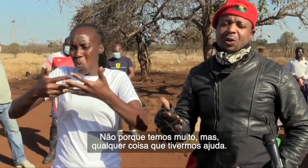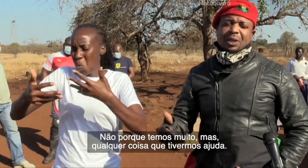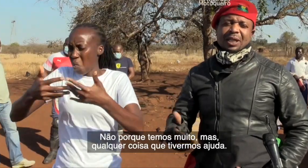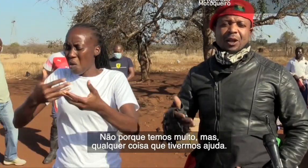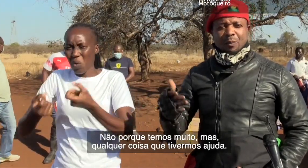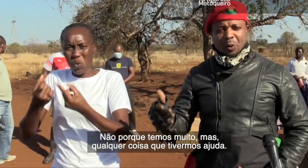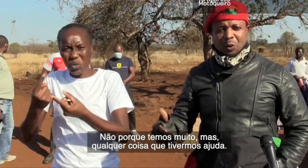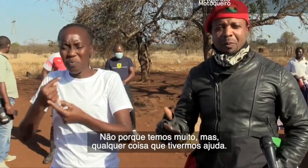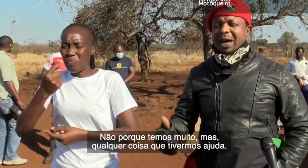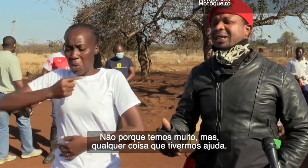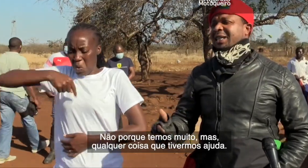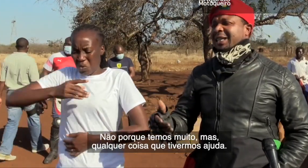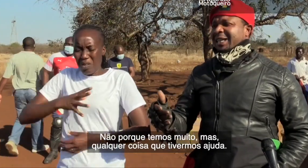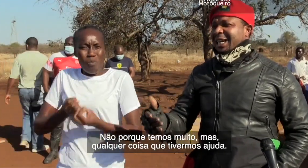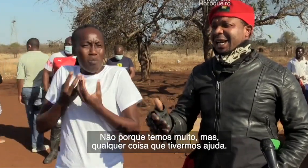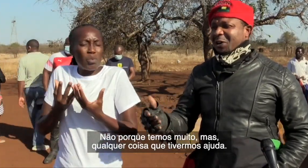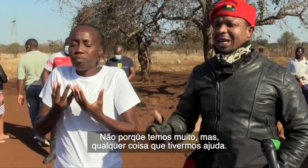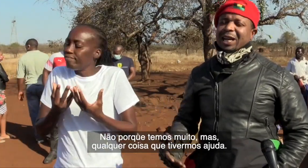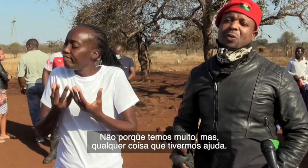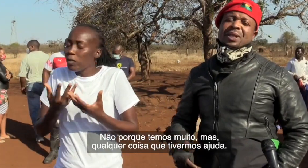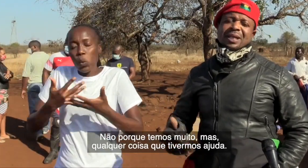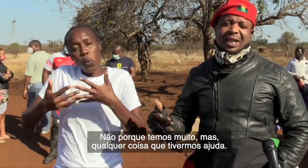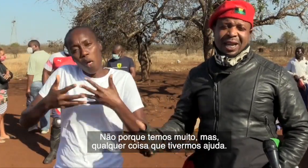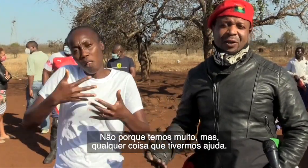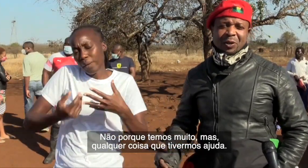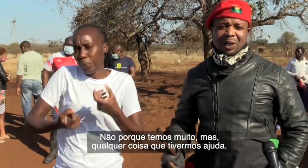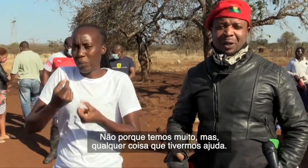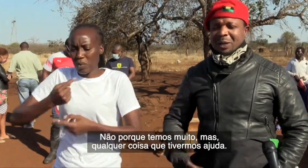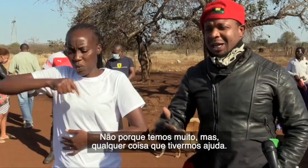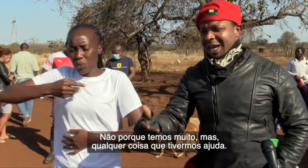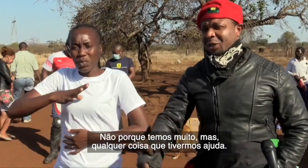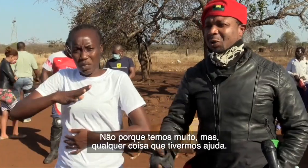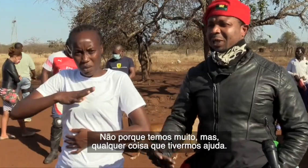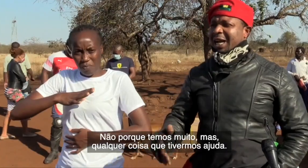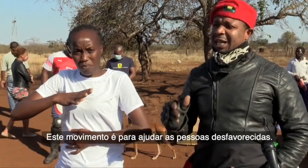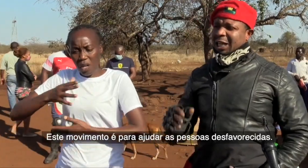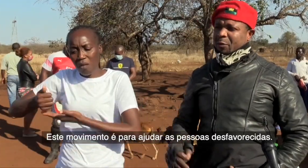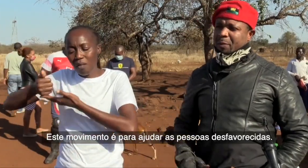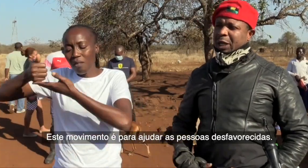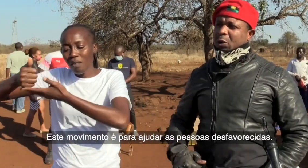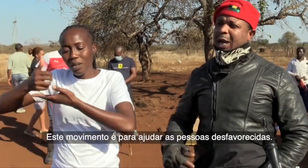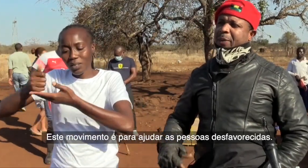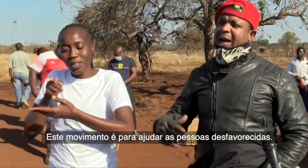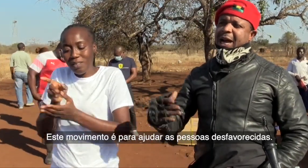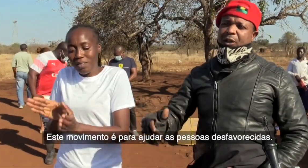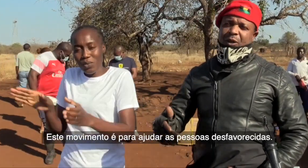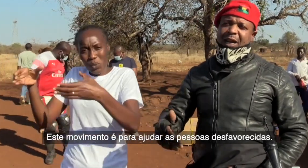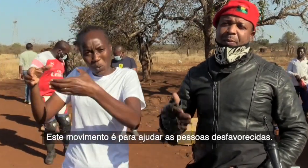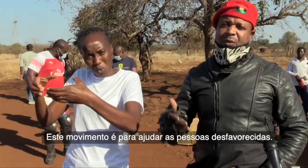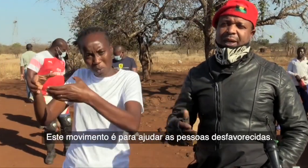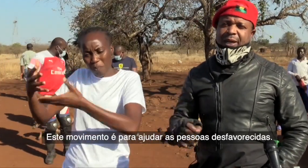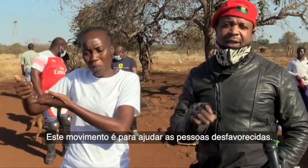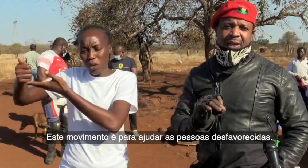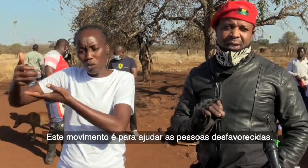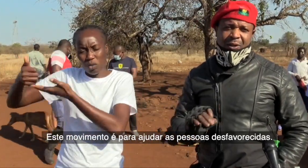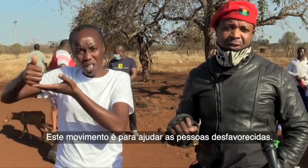tenha. Não é que não se tenha muito, mas qualquer coisa que não se tenha ajuda. Este movimento é para ajudar